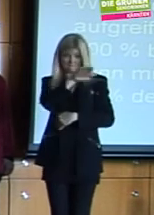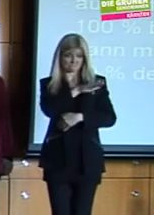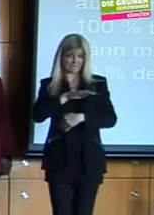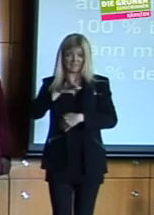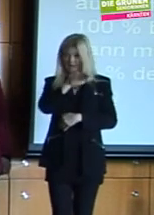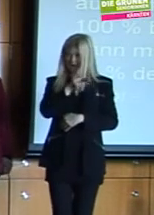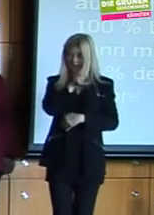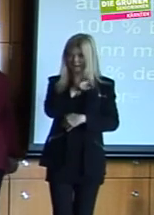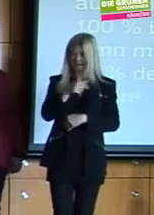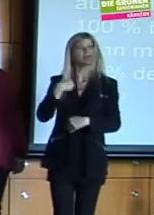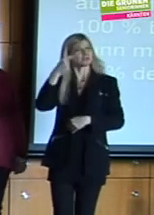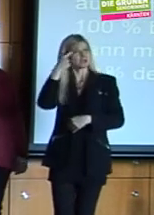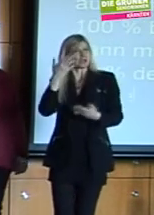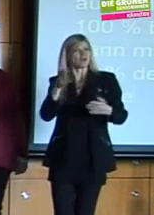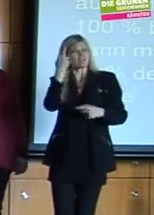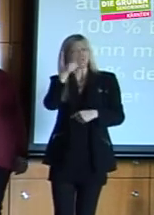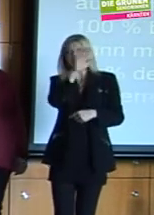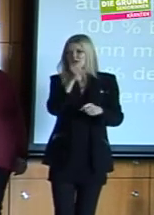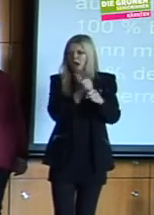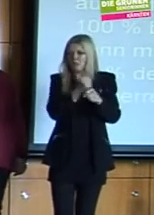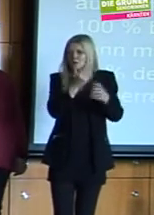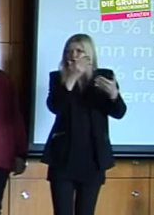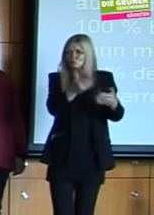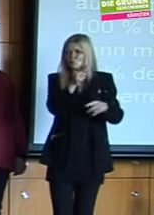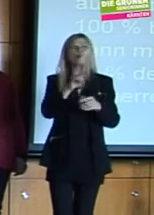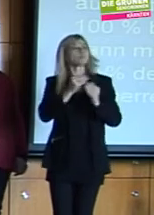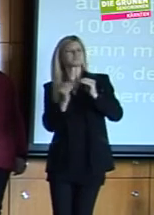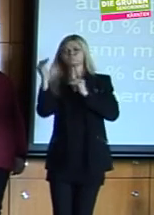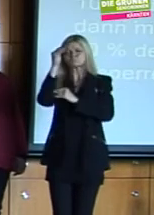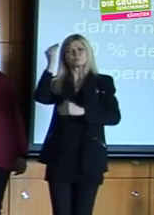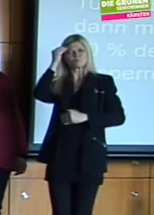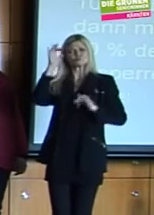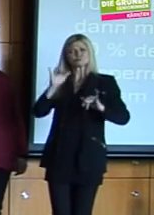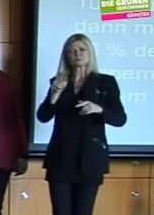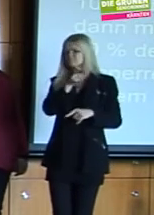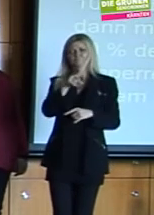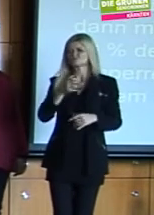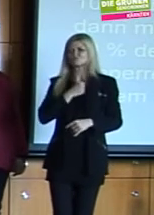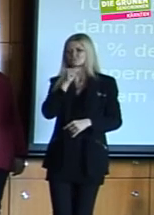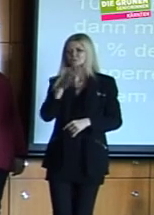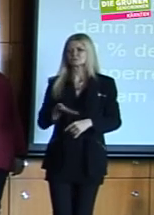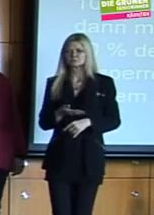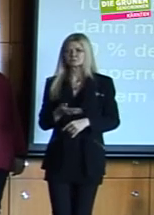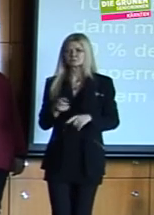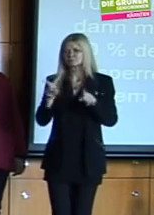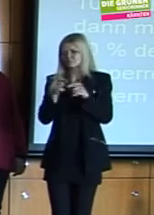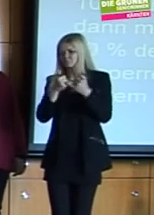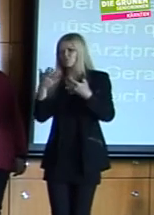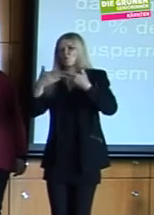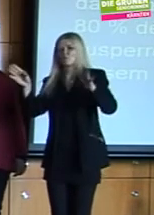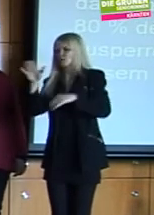Bewusstsein auch aufgrund der Tätigkeit besonders ausgeprägt ist, schafft es genauso wenig wie viele öffentliche